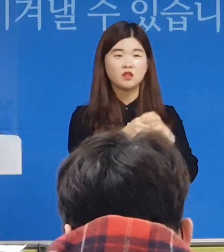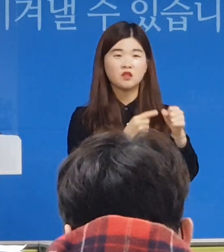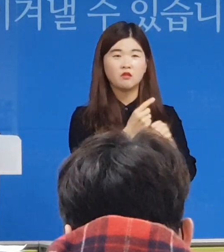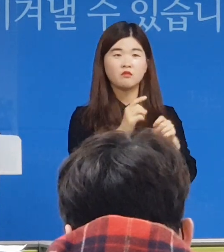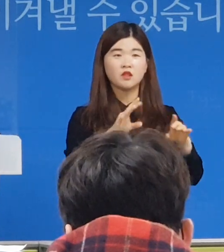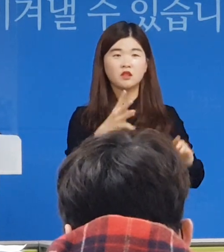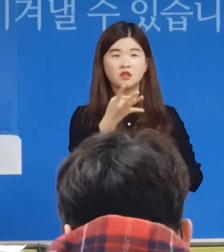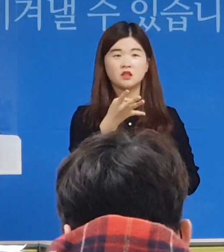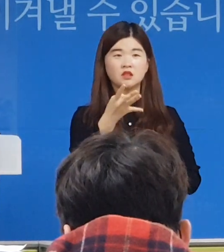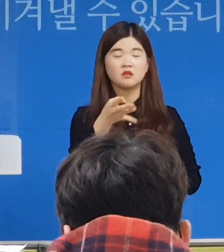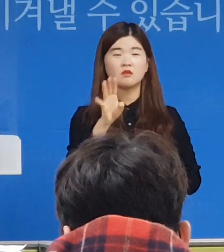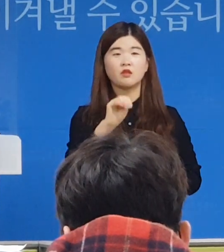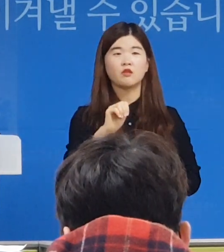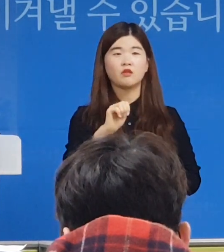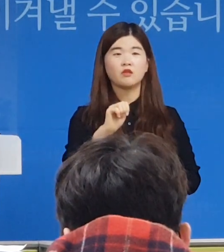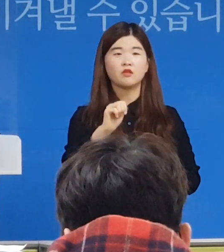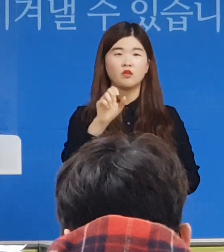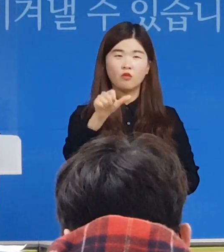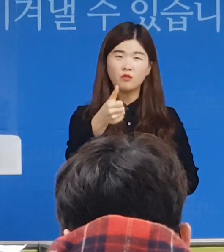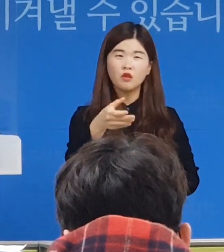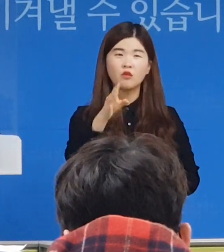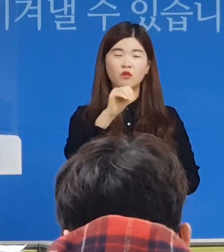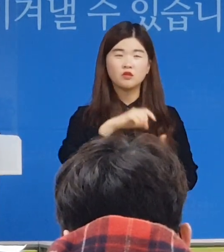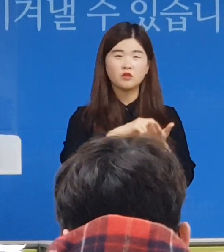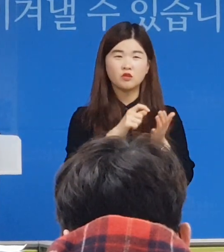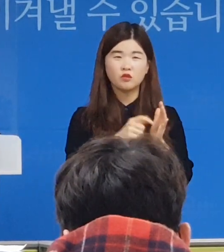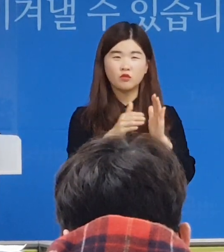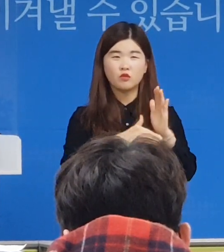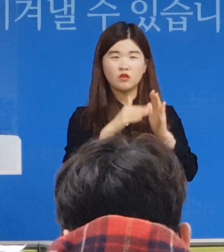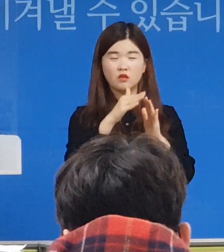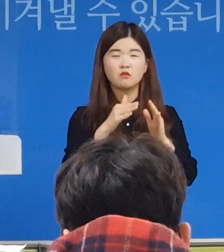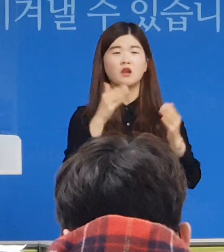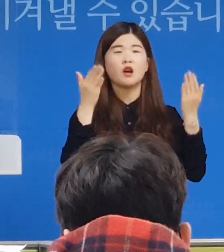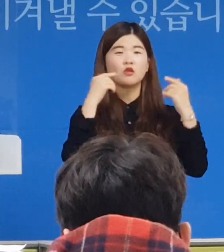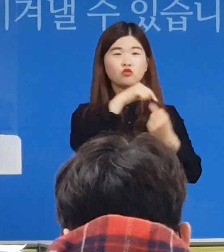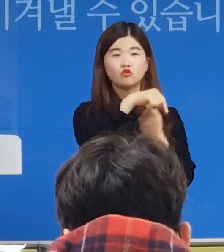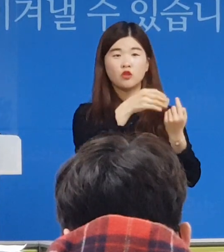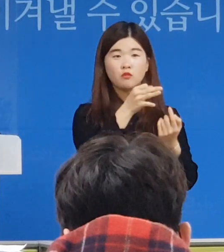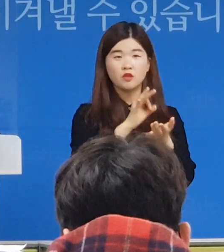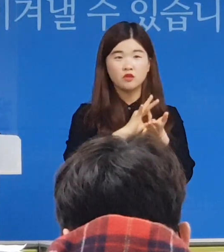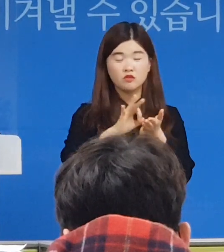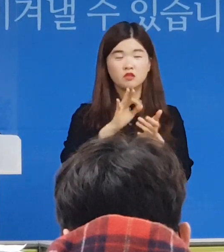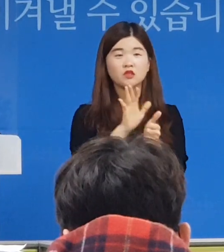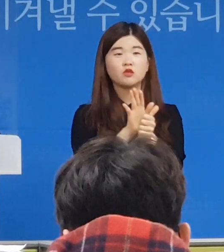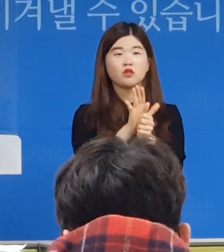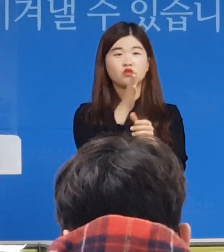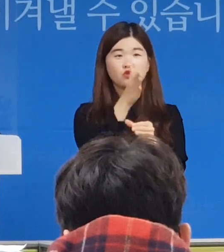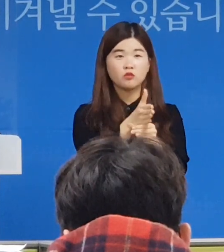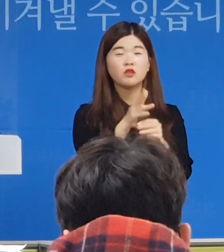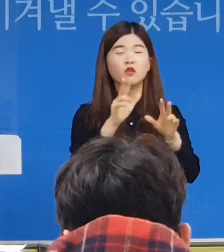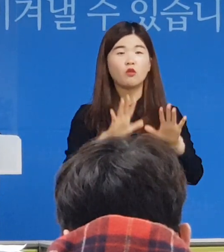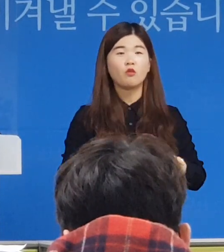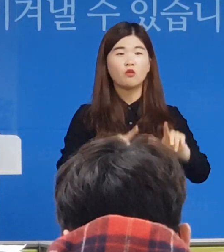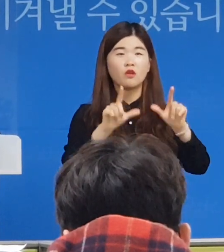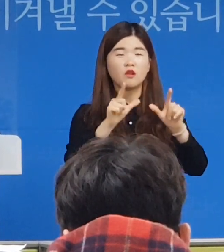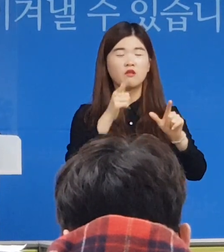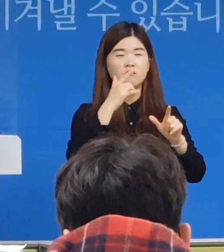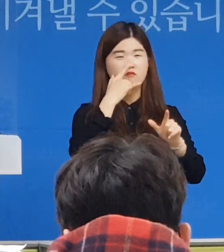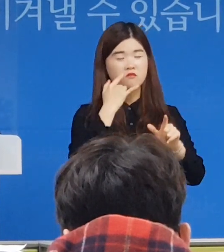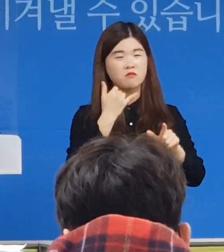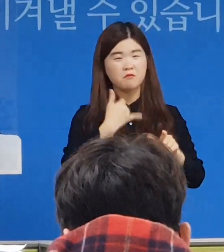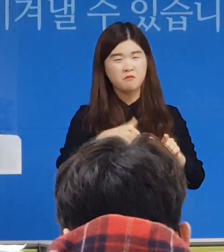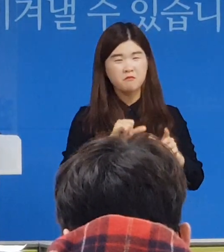400억 원에서 500억 원 내외에서 공립학교 운영비에 도세전출금을 지원하고 있으며 금년에는 다자녀 교육비